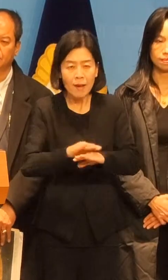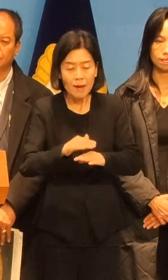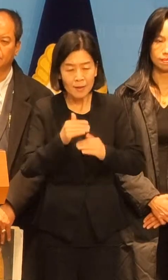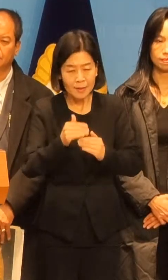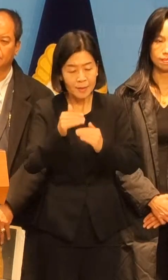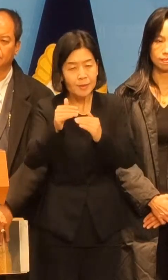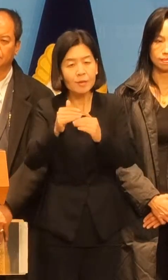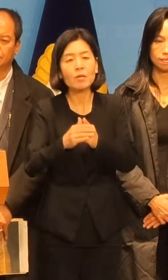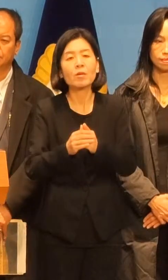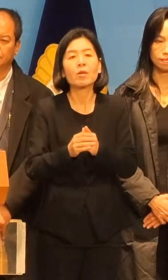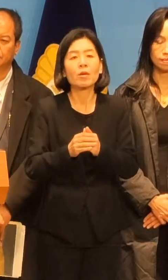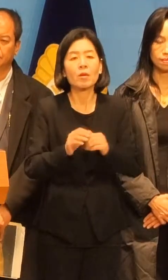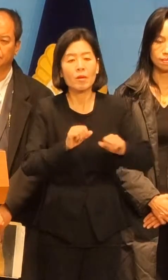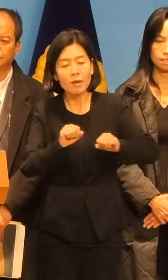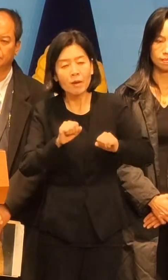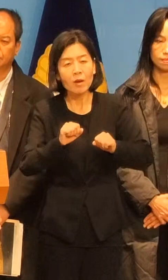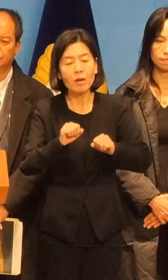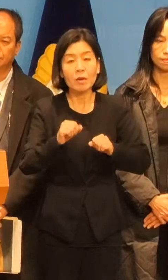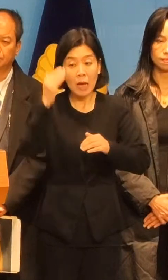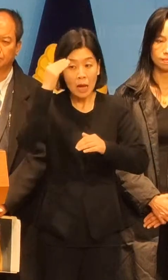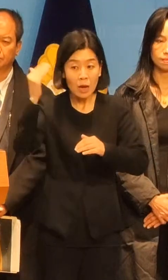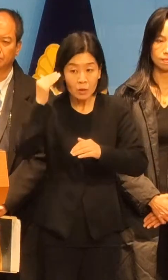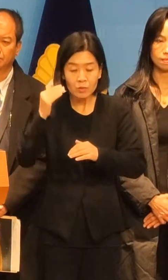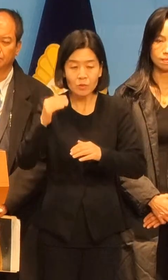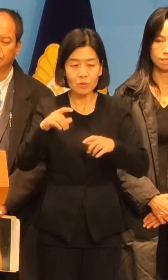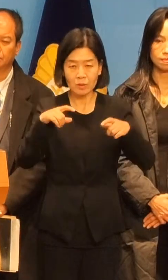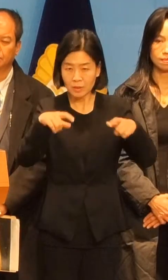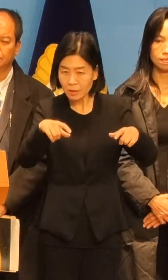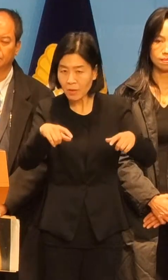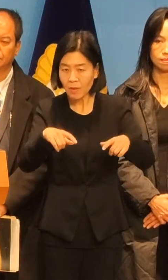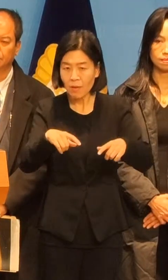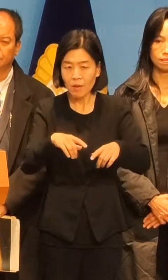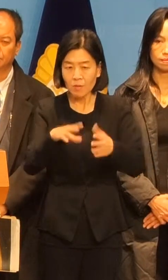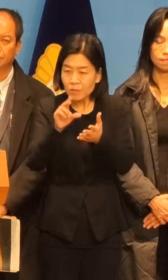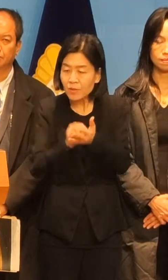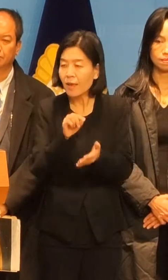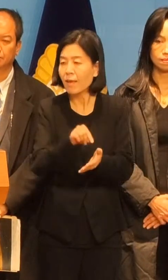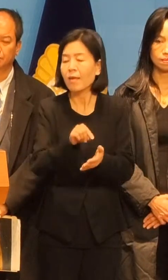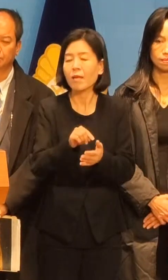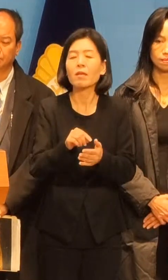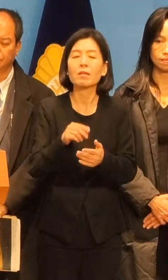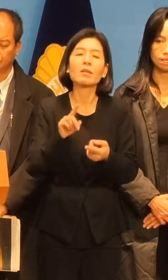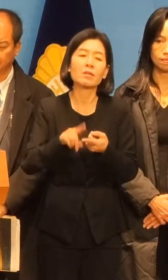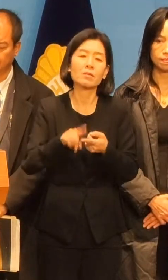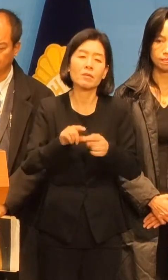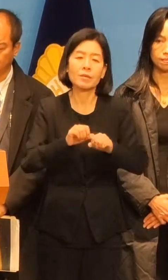대한 대한민국이 지역적 대응을 주도해 줄 것을 촉구합니다.